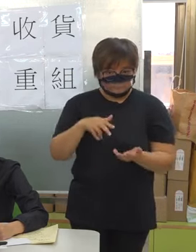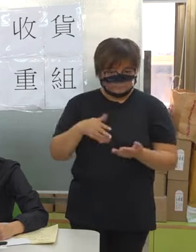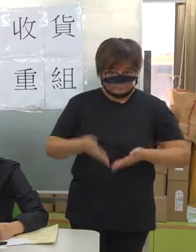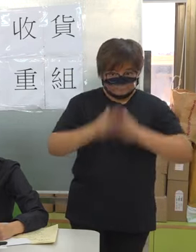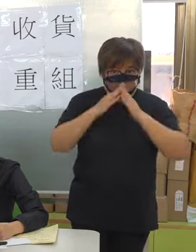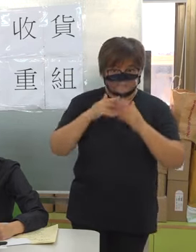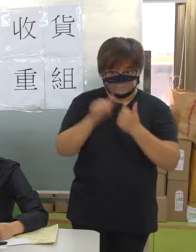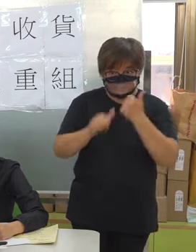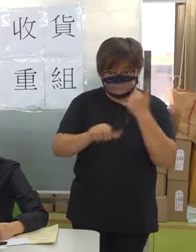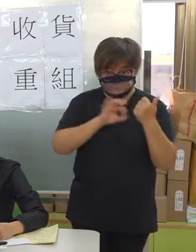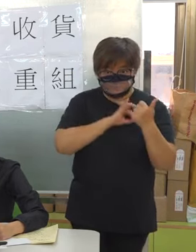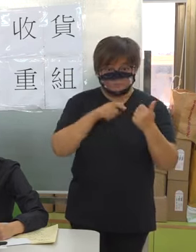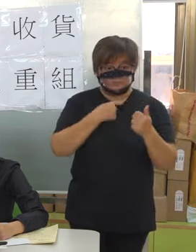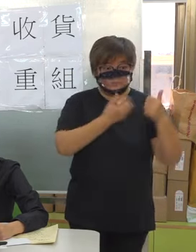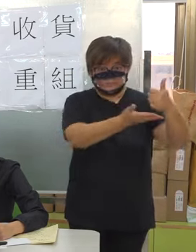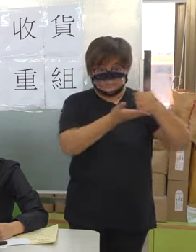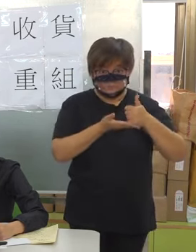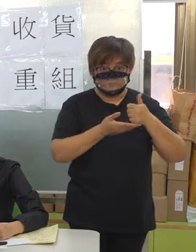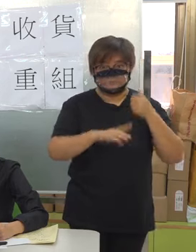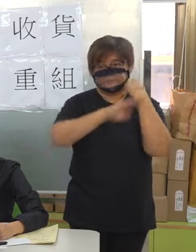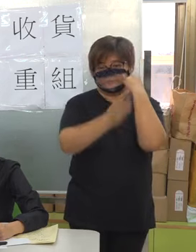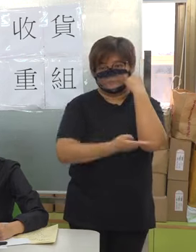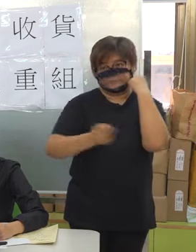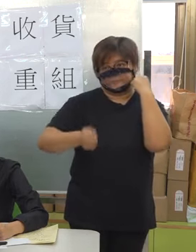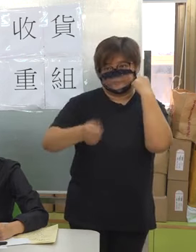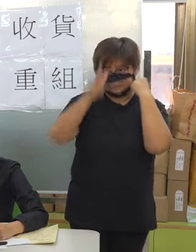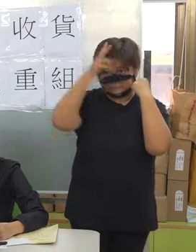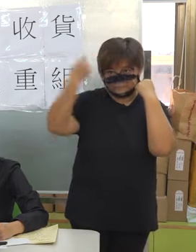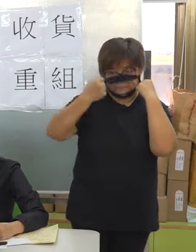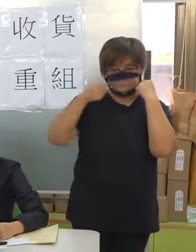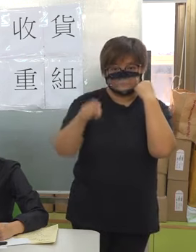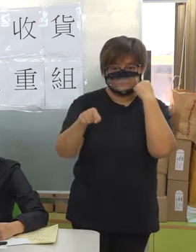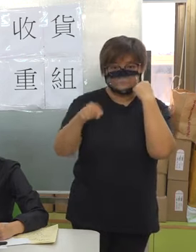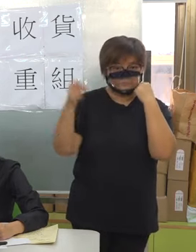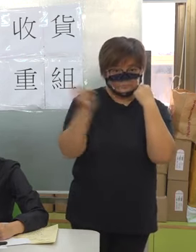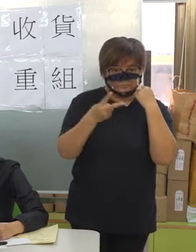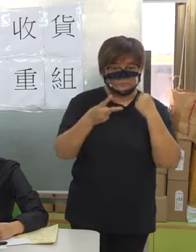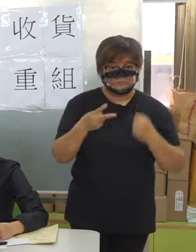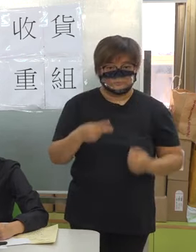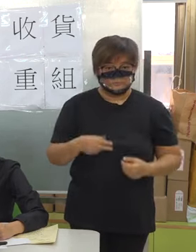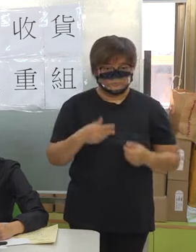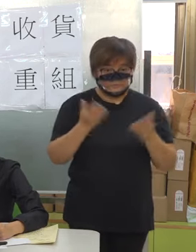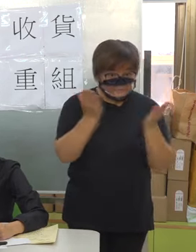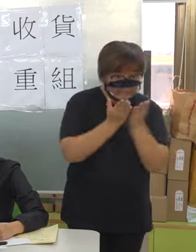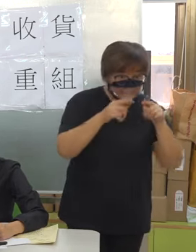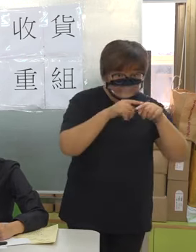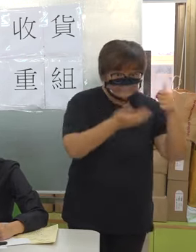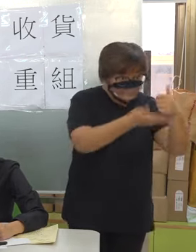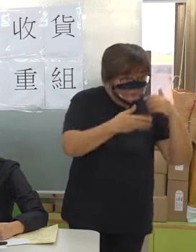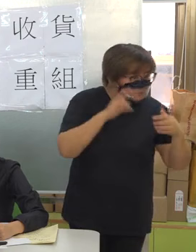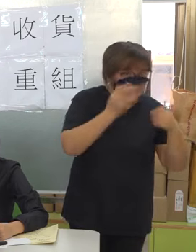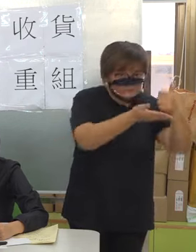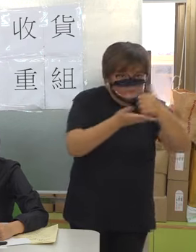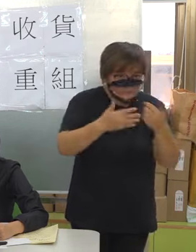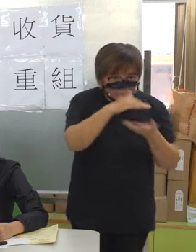立論更加公允，調查裡面的資料絕對不能夠在日後的官司成為起訴任何人的證據。自97